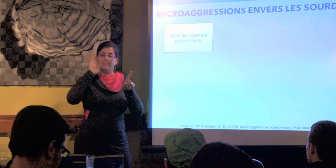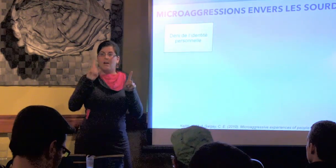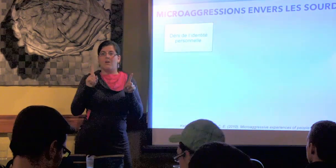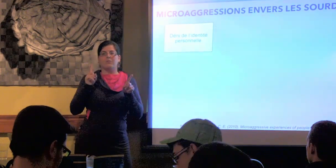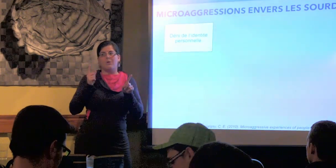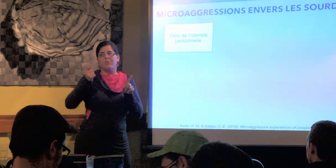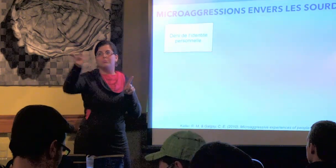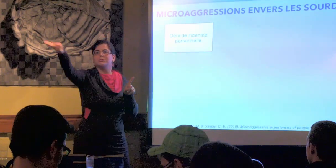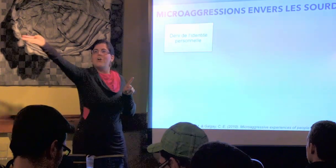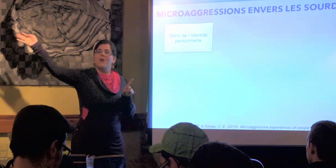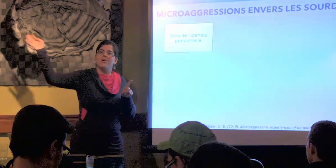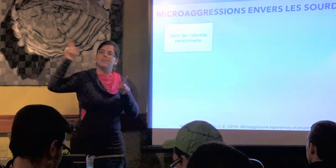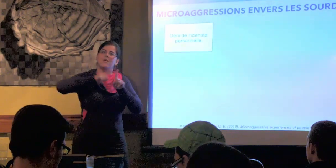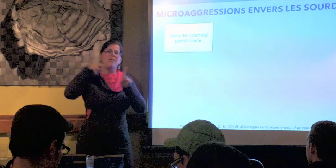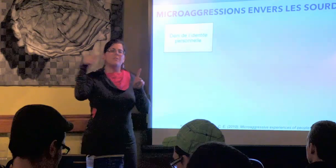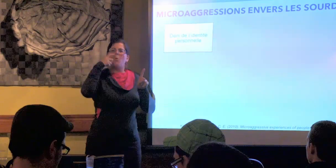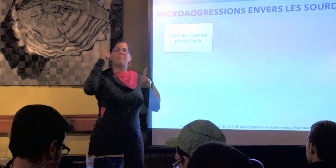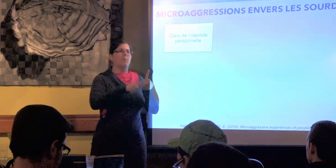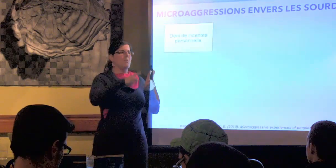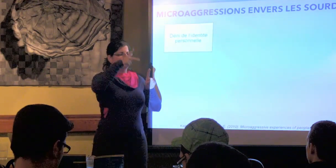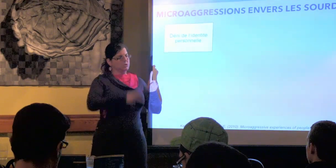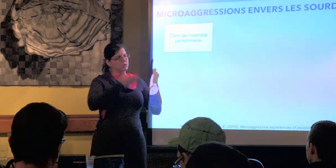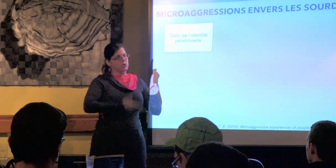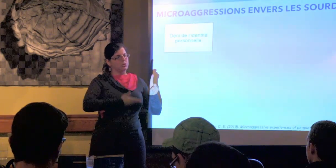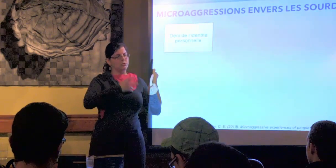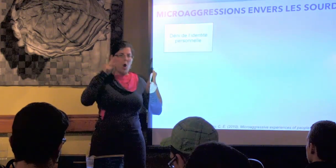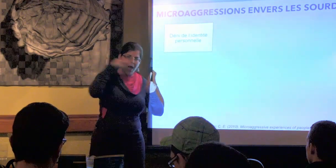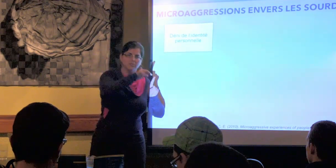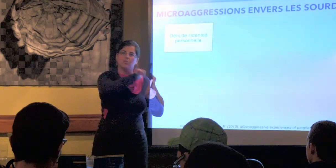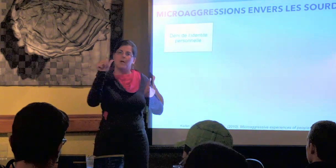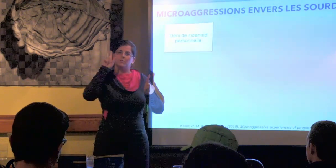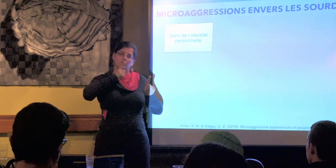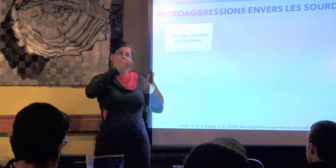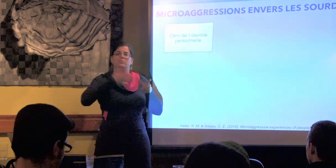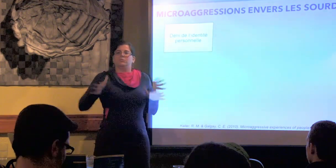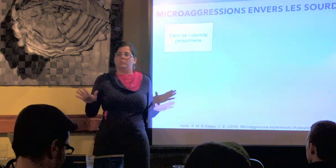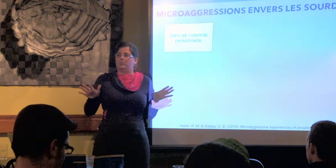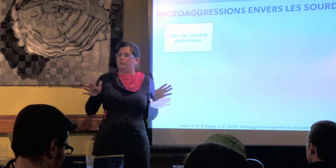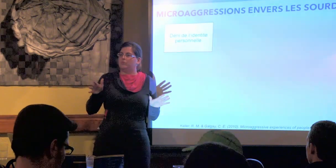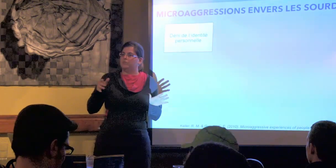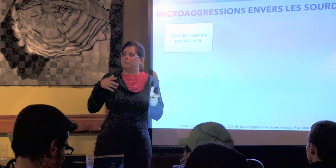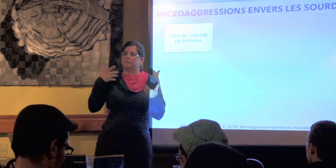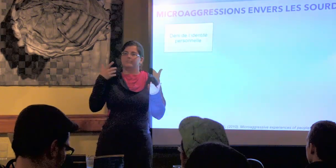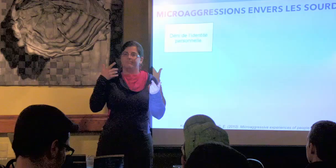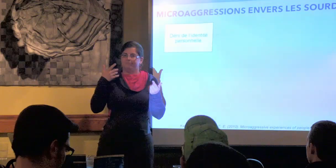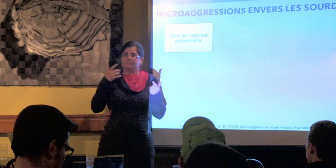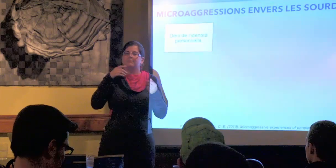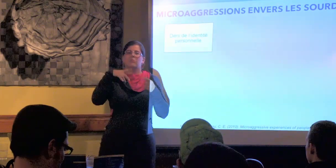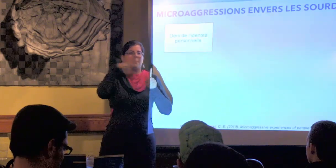souvent la personne sourde se fait poser une question par une personne entendante, c'est à propos de sa surdité, et non pas à propos de sa personnalité.